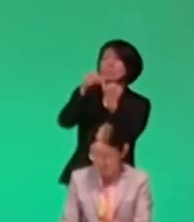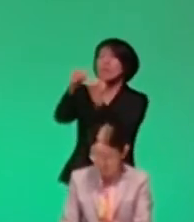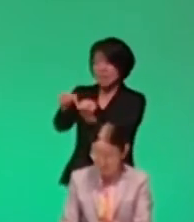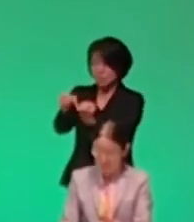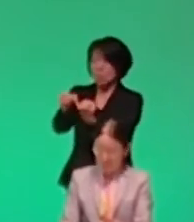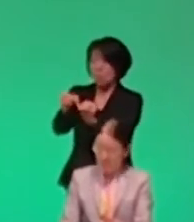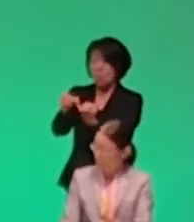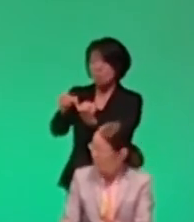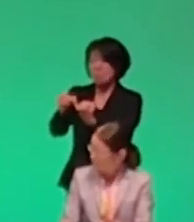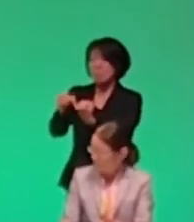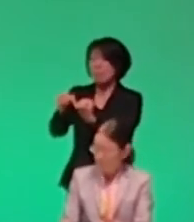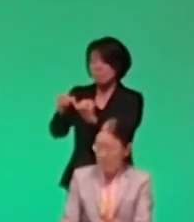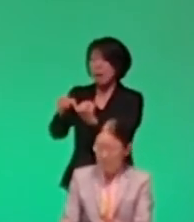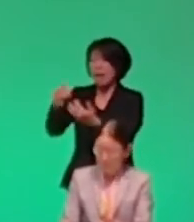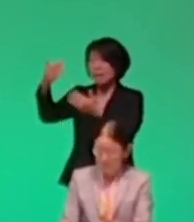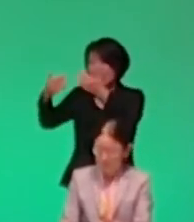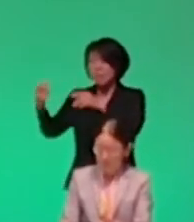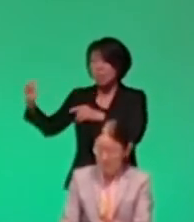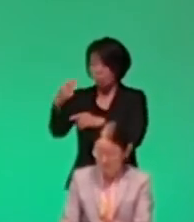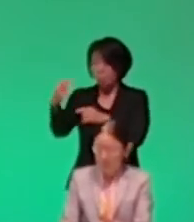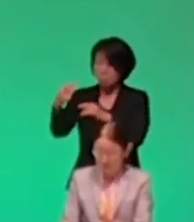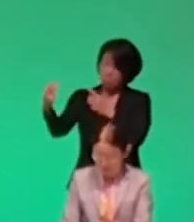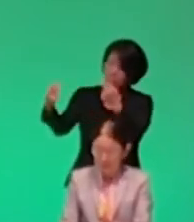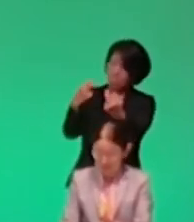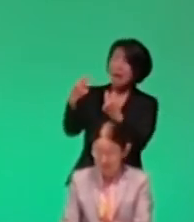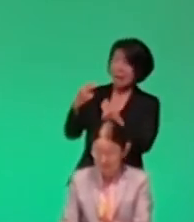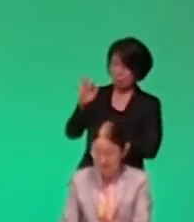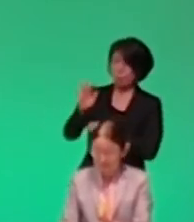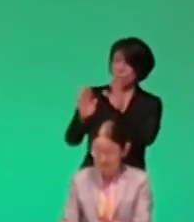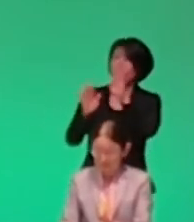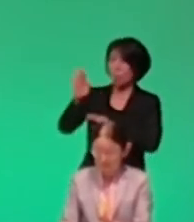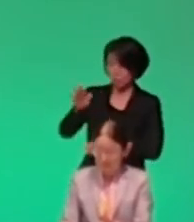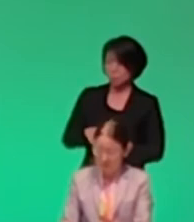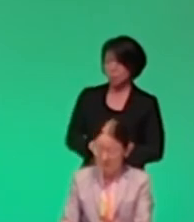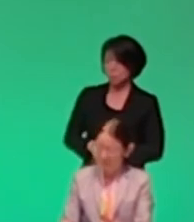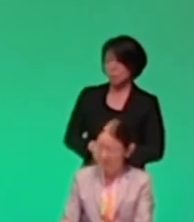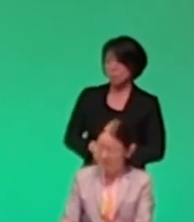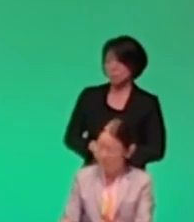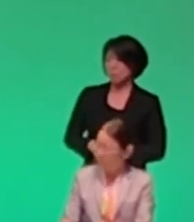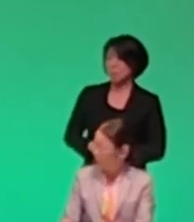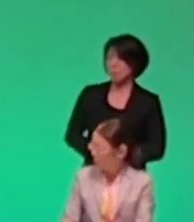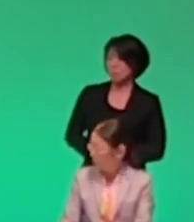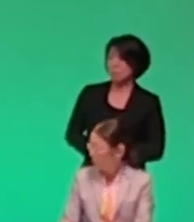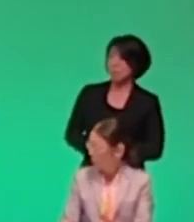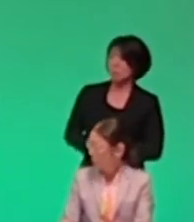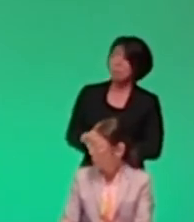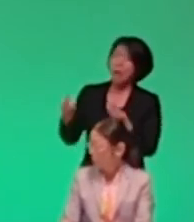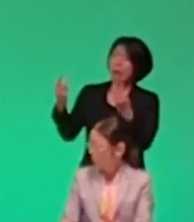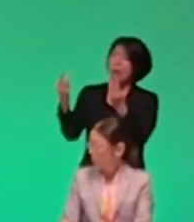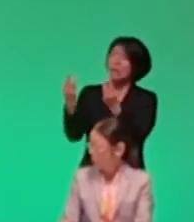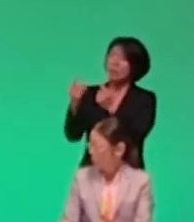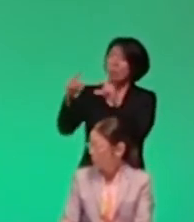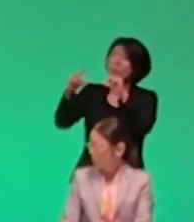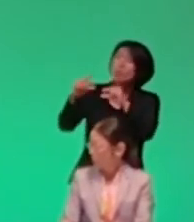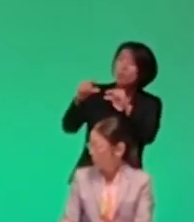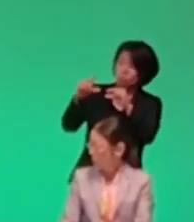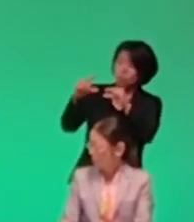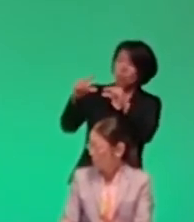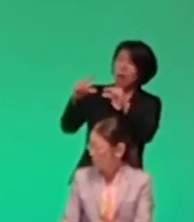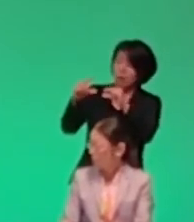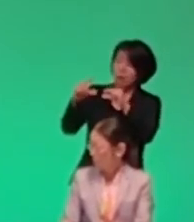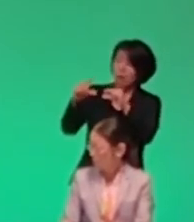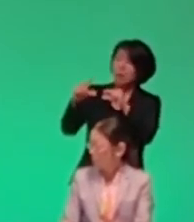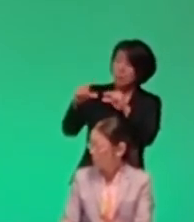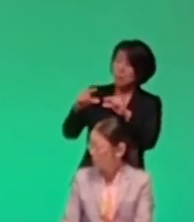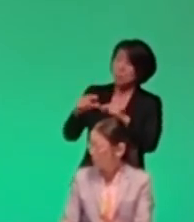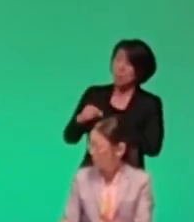中的にまあ狙ってくる、まあ、そんなことはもう本当にマイノリティでいるとそれは先に回ってくるからいいだろう